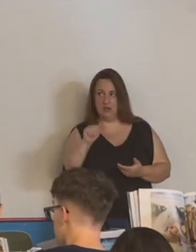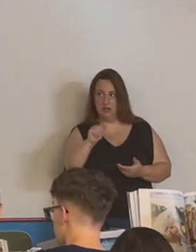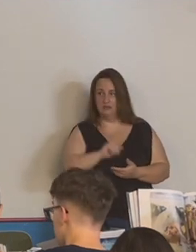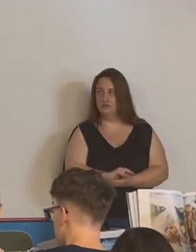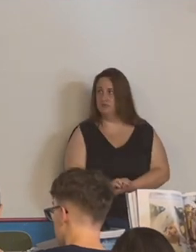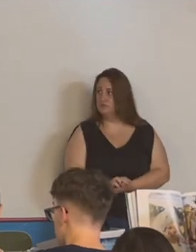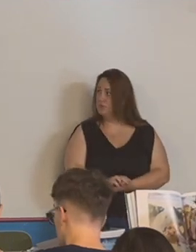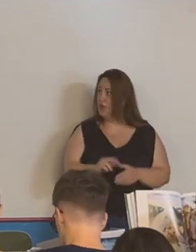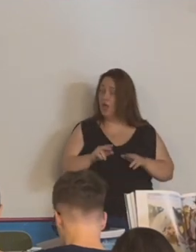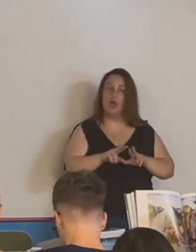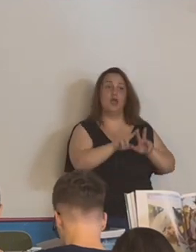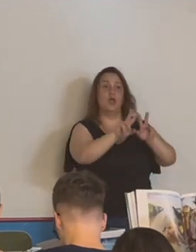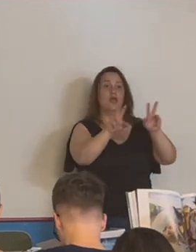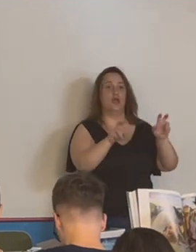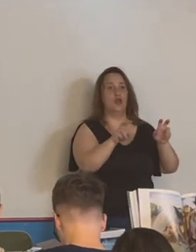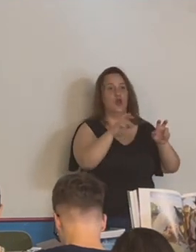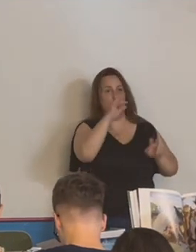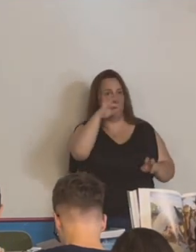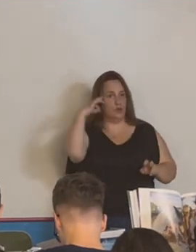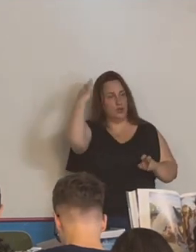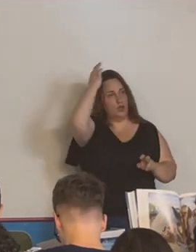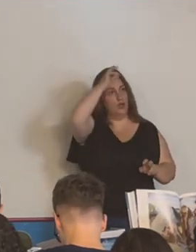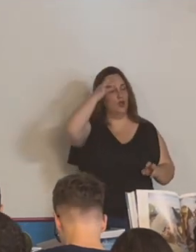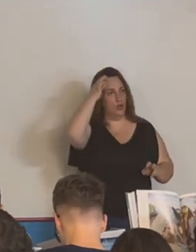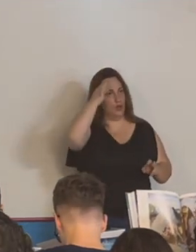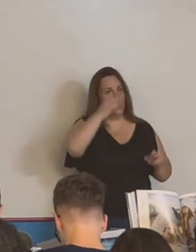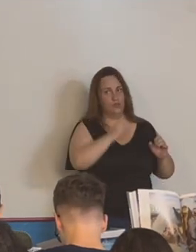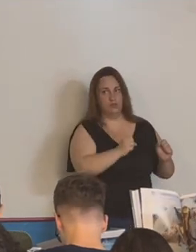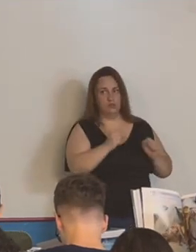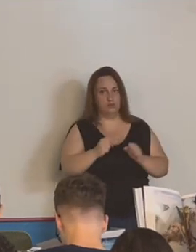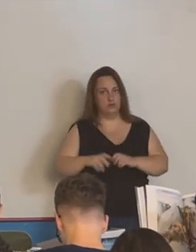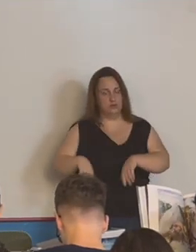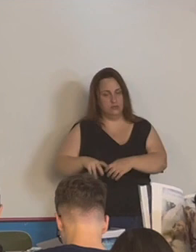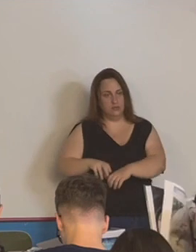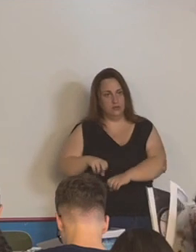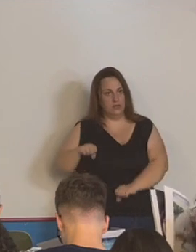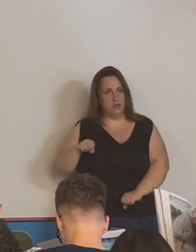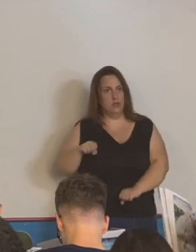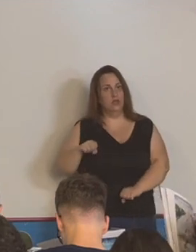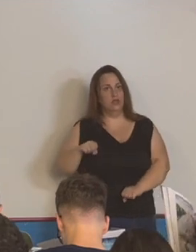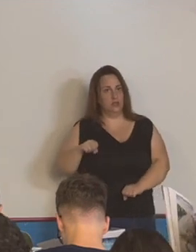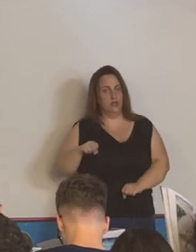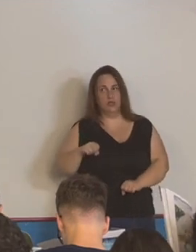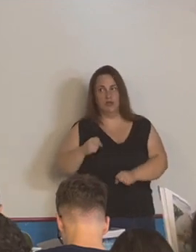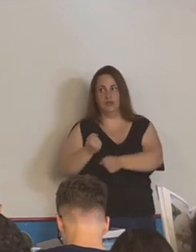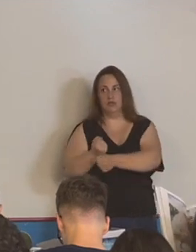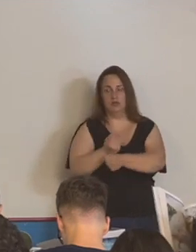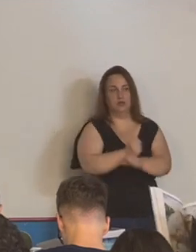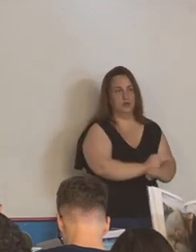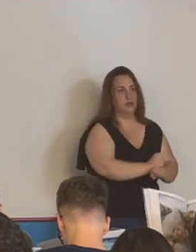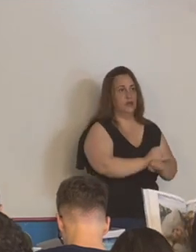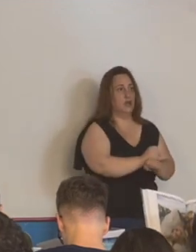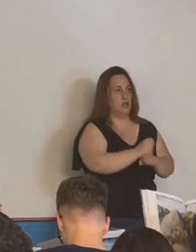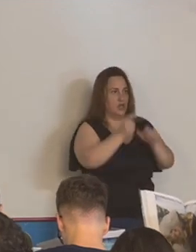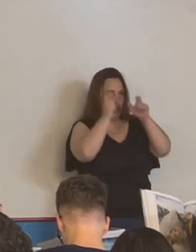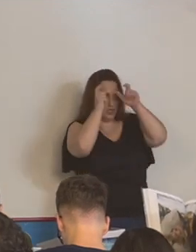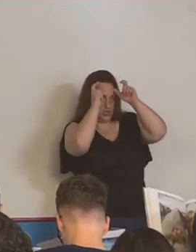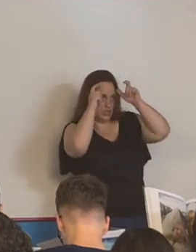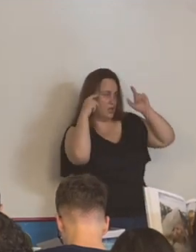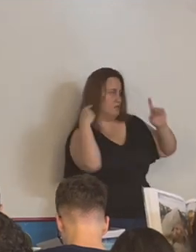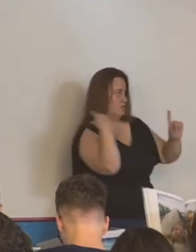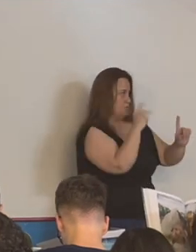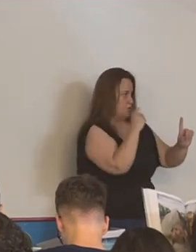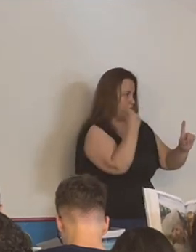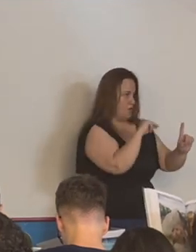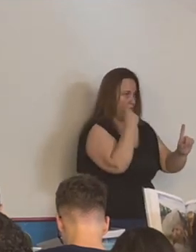que se chama O Santo Antônio Agredido pelos Demônios no Deserto, e eu criei o Antônio Agredido pelos Demônios, né? E